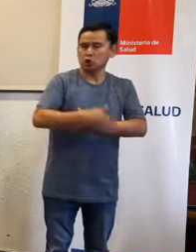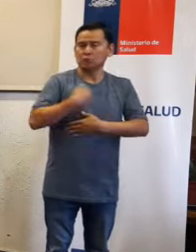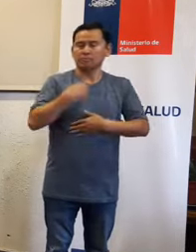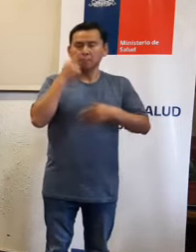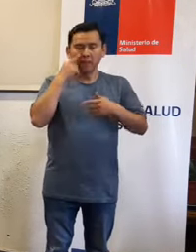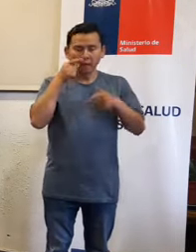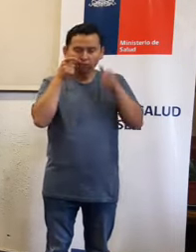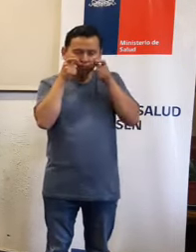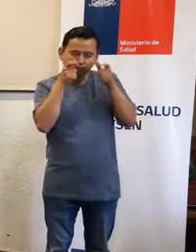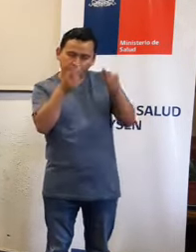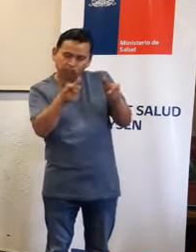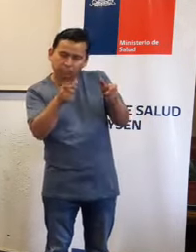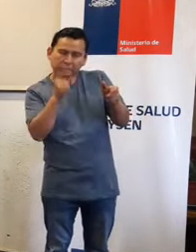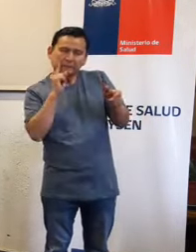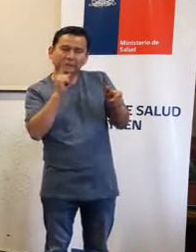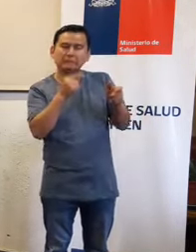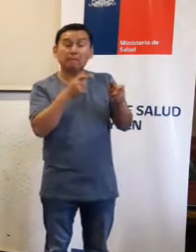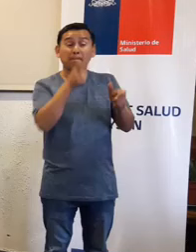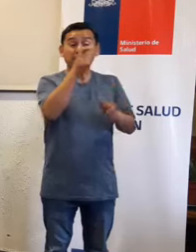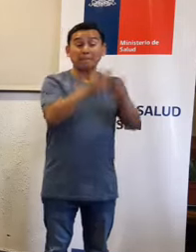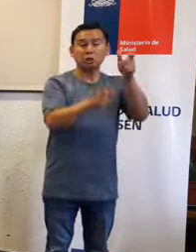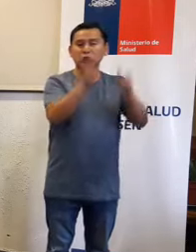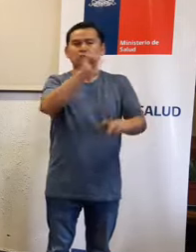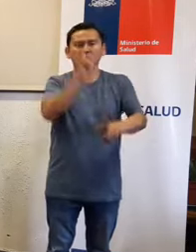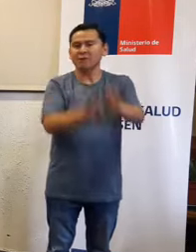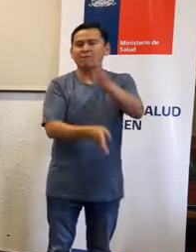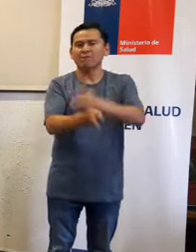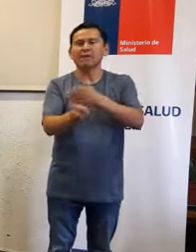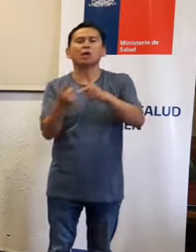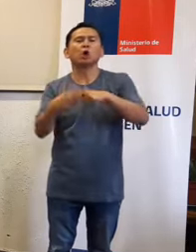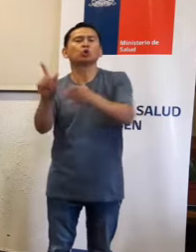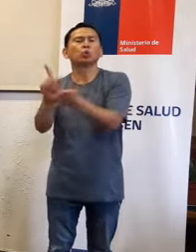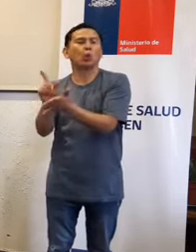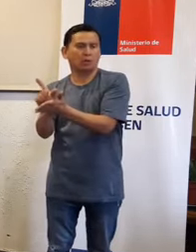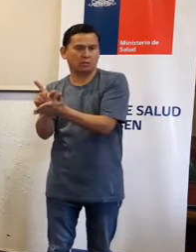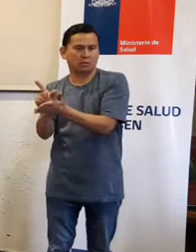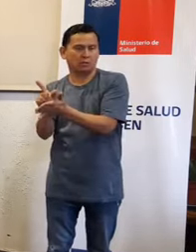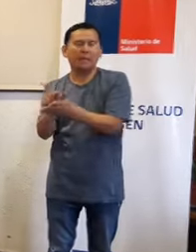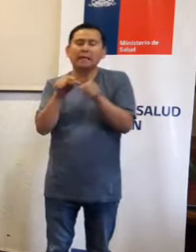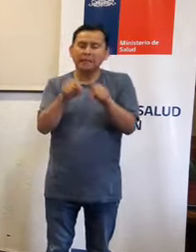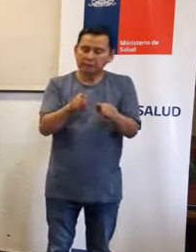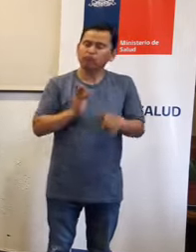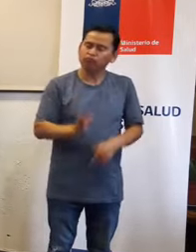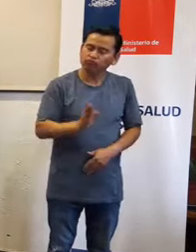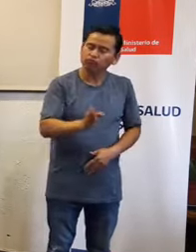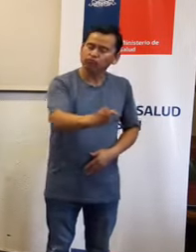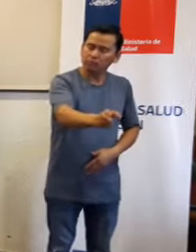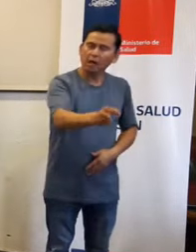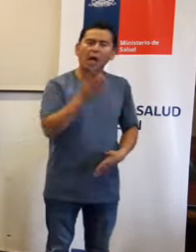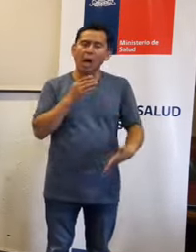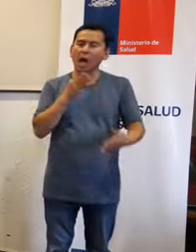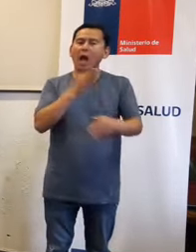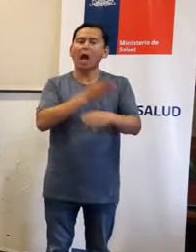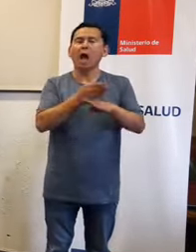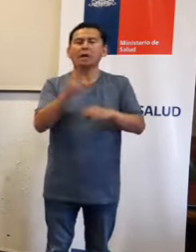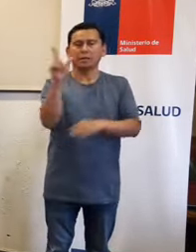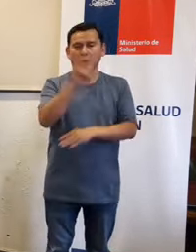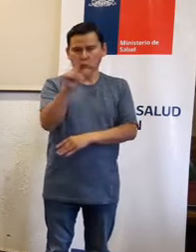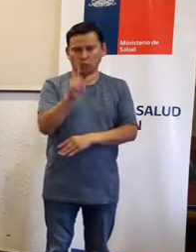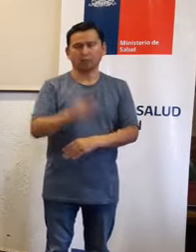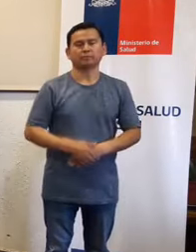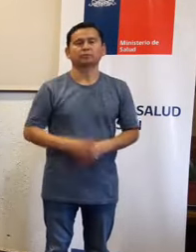supervigilar que las personas no se trasladen fuera de sus áreas de residencia y eso se va a mantener como se informó hasta el día lunes.